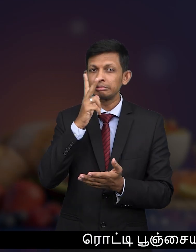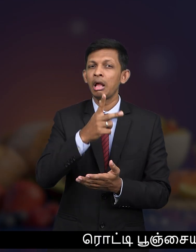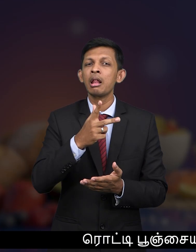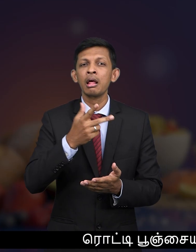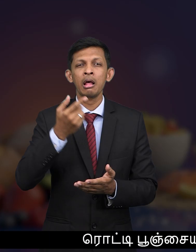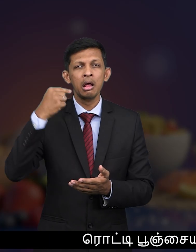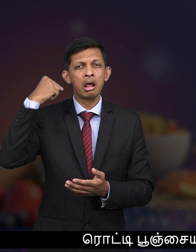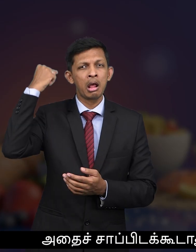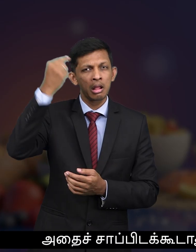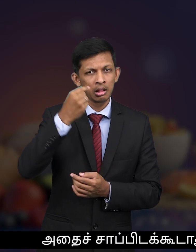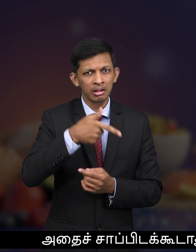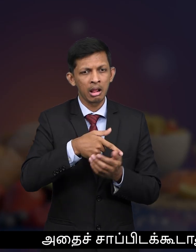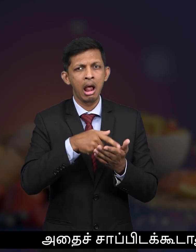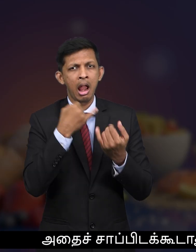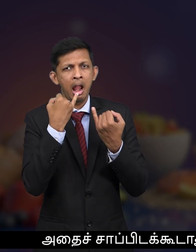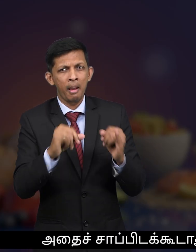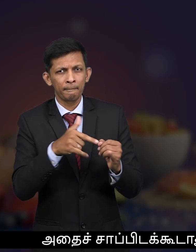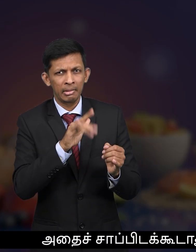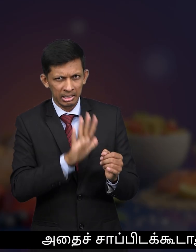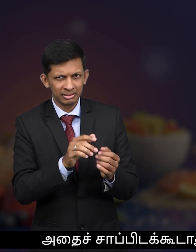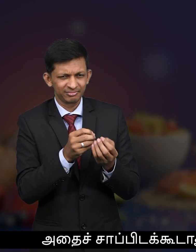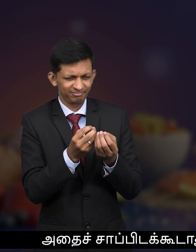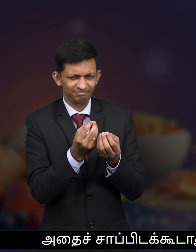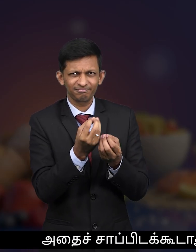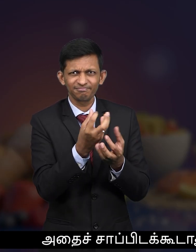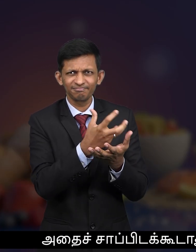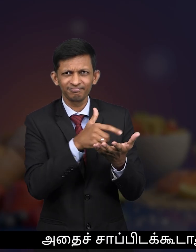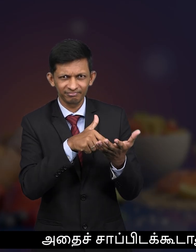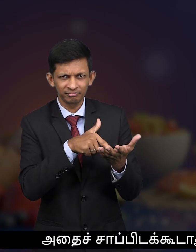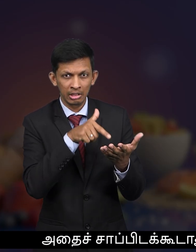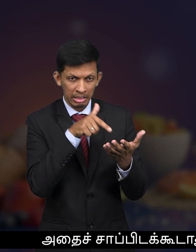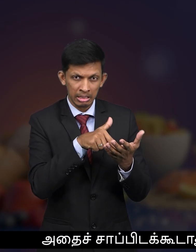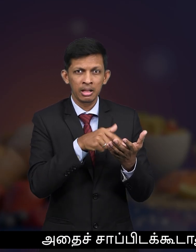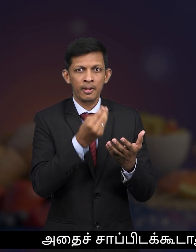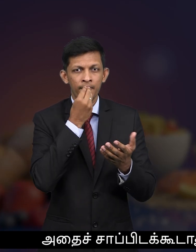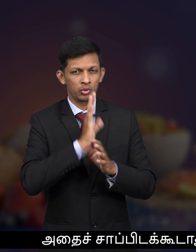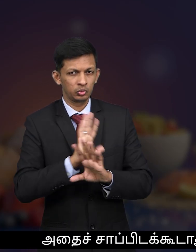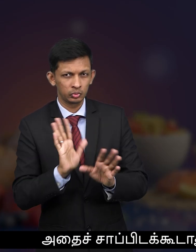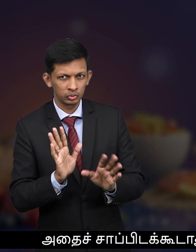கெட்டு போனதாகவும் அதை சாப்பிடக்கூடாது என்றும் என் அம்மா சொன்னார்.